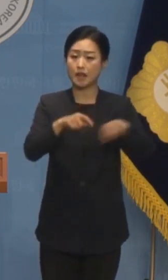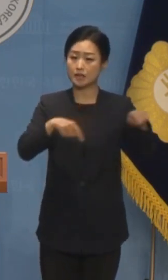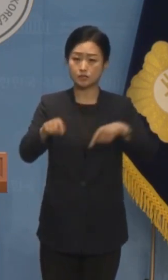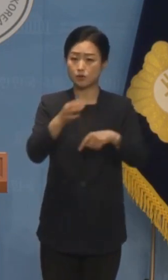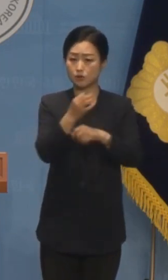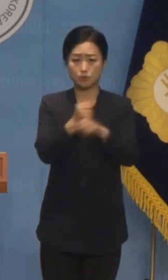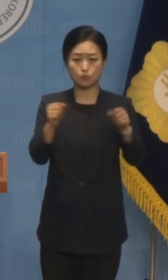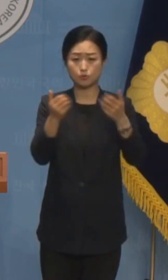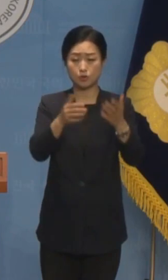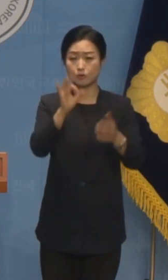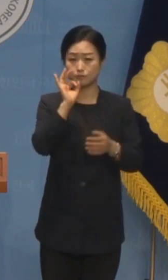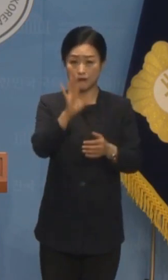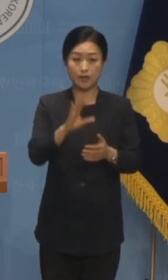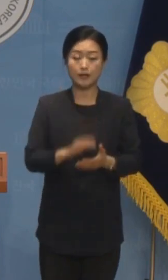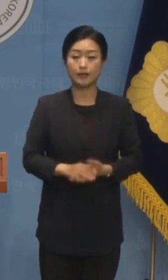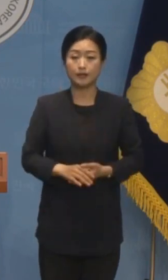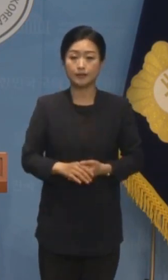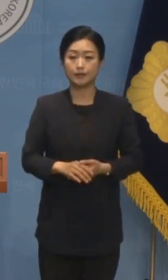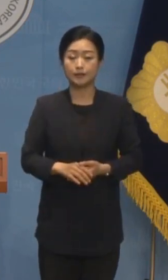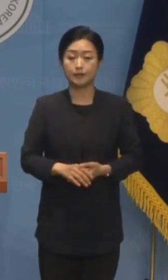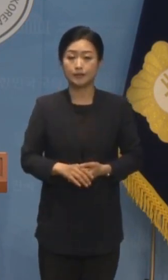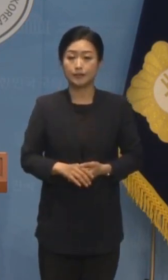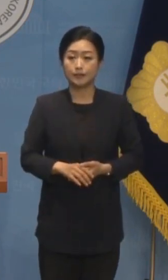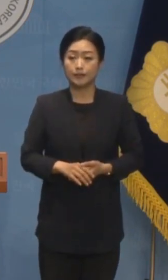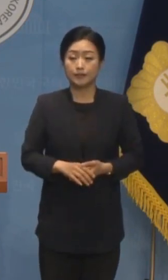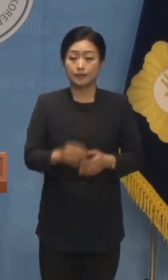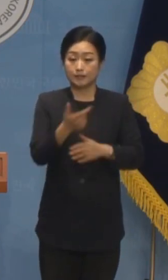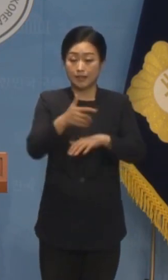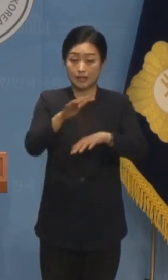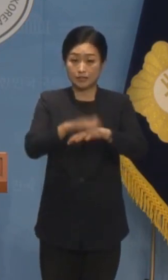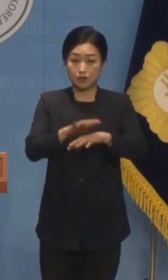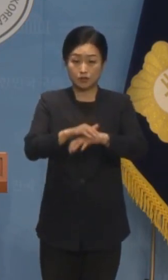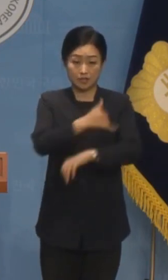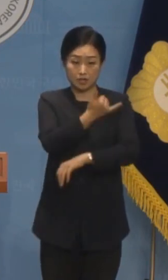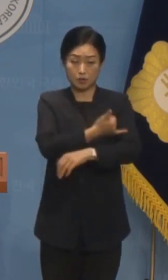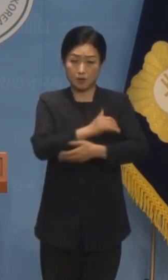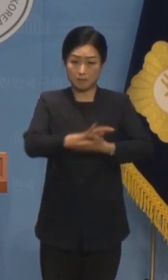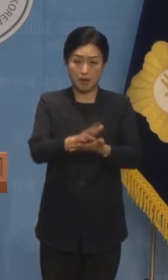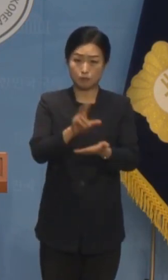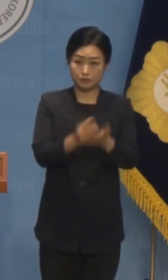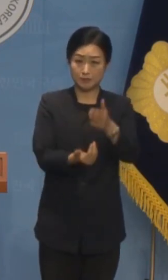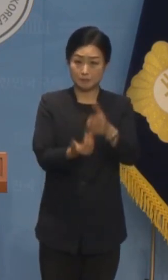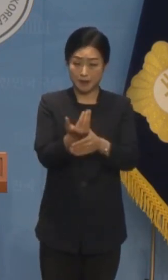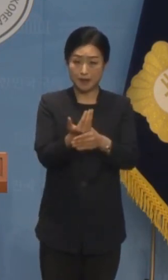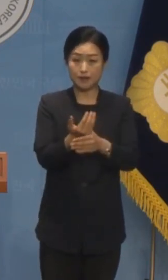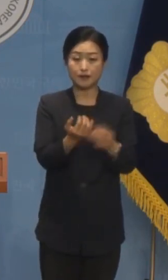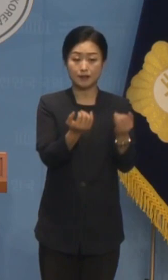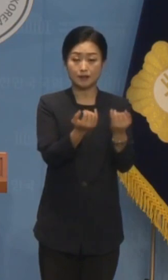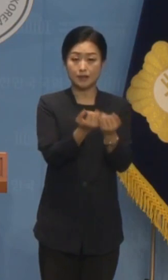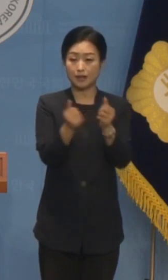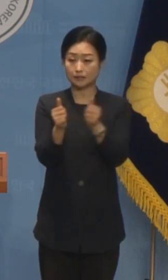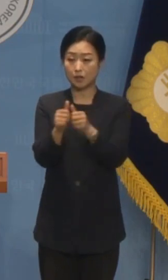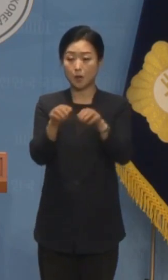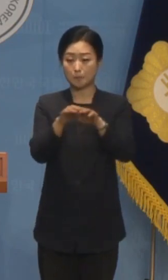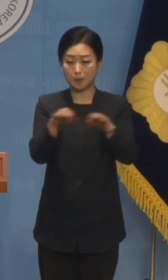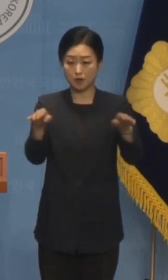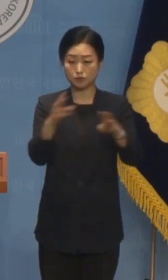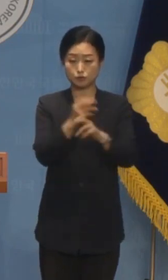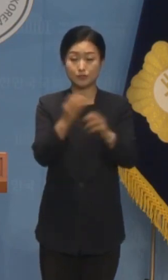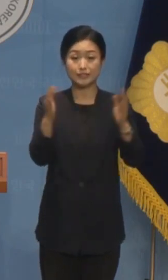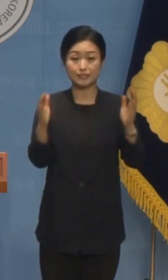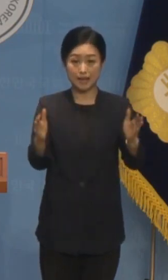수 없는 일입니다. 대전시는 지난 8월 30일 양성평등 주간을 맞이하여